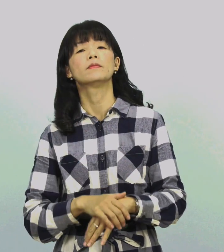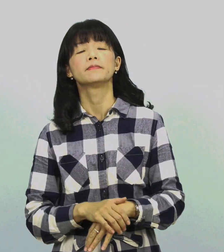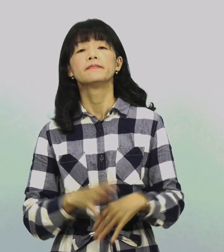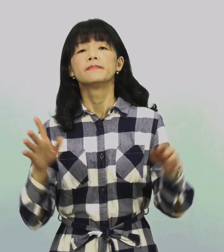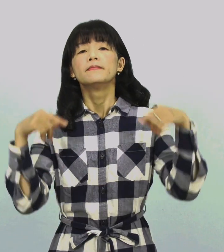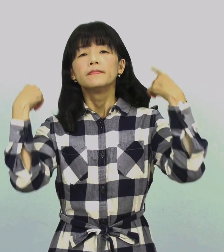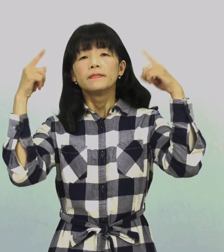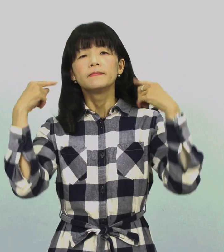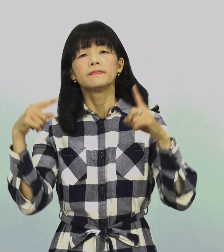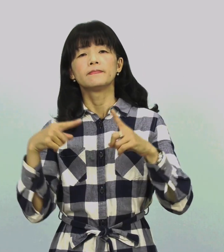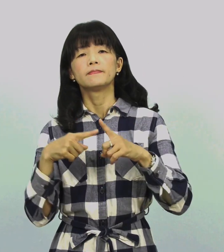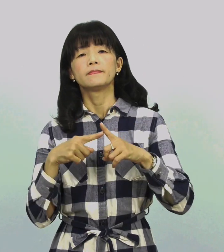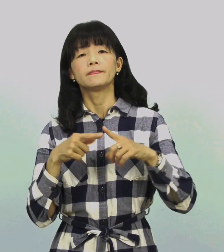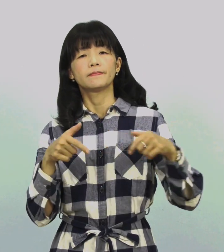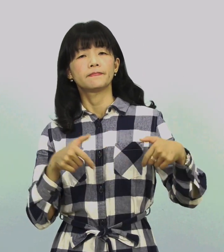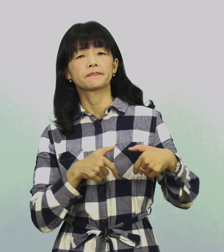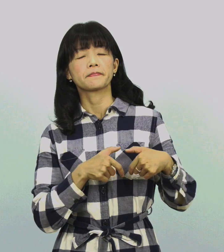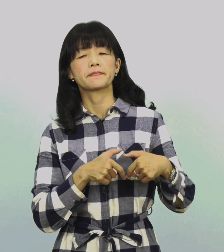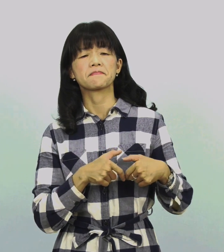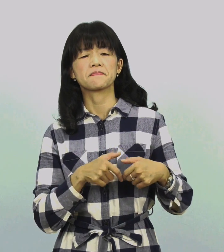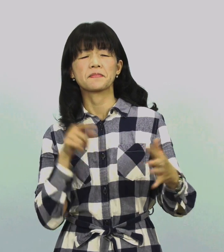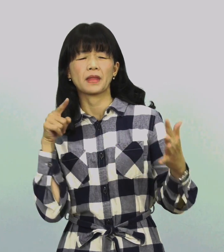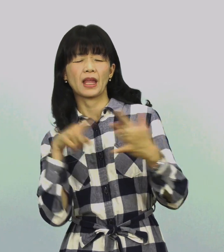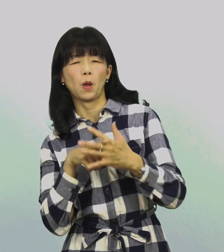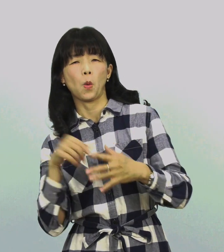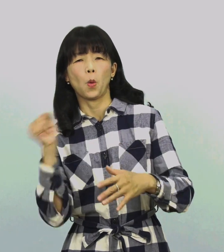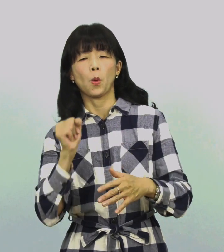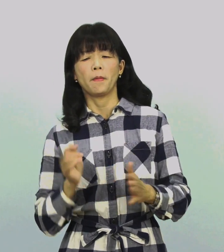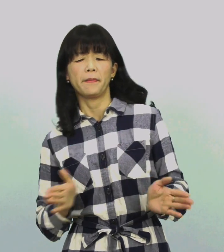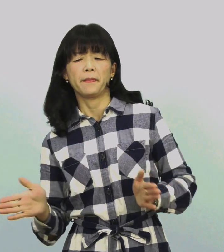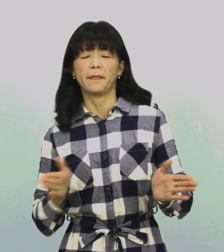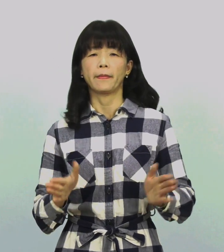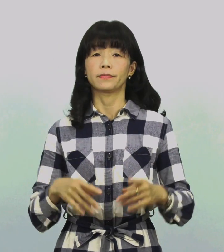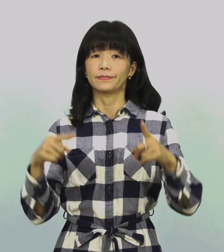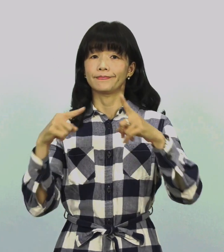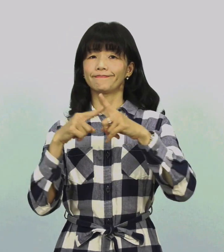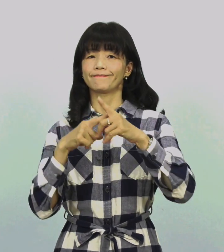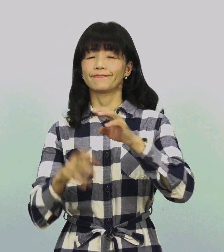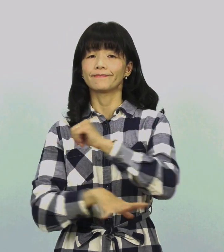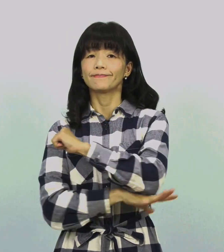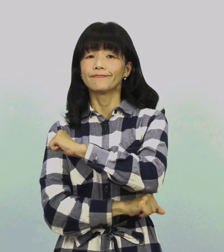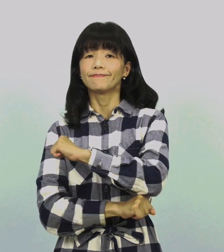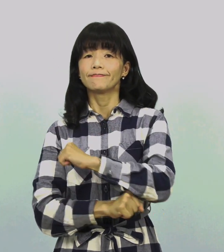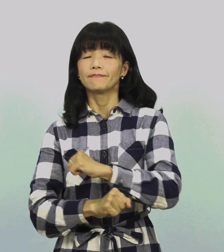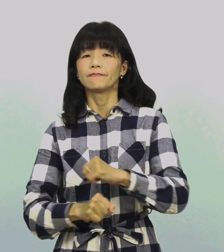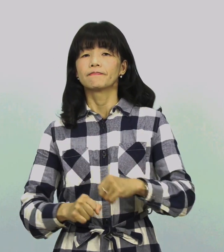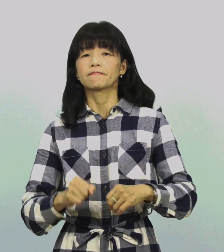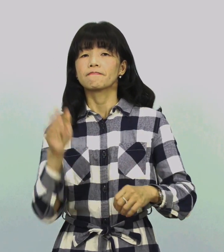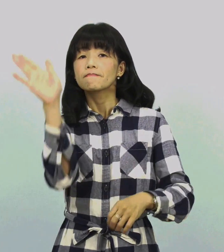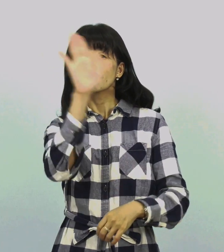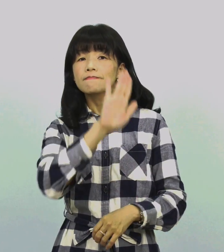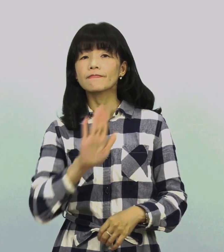常常人心难测，人的基本态度决定了上帝话语对人的影响。